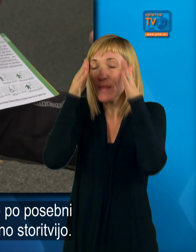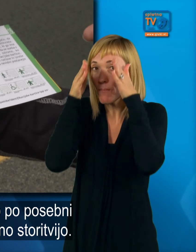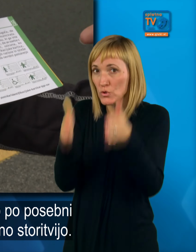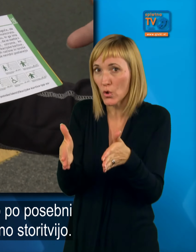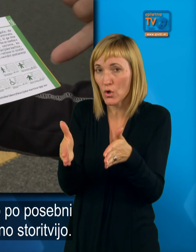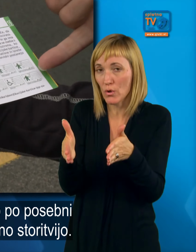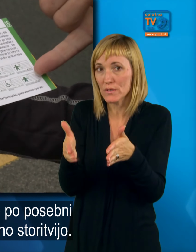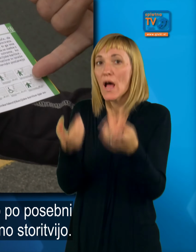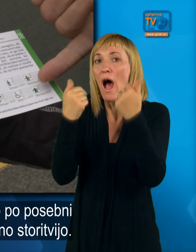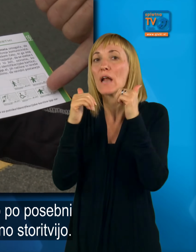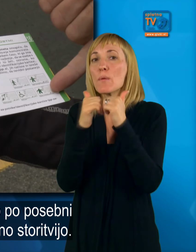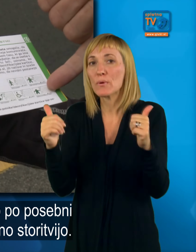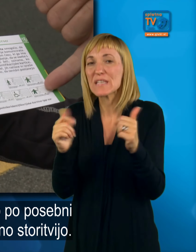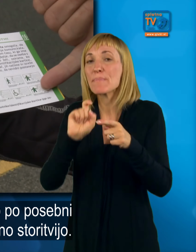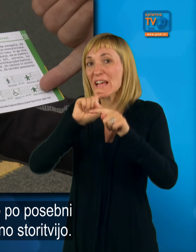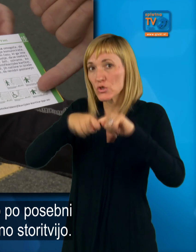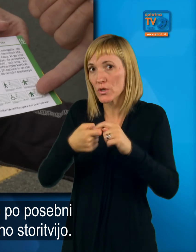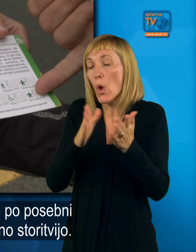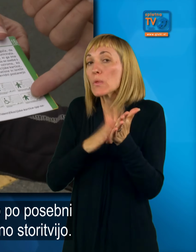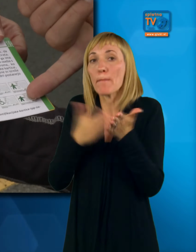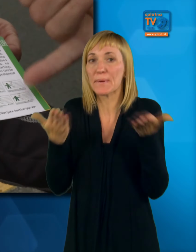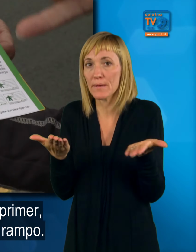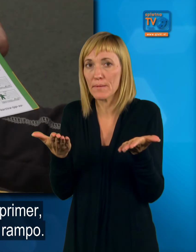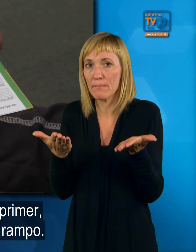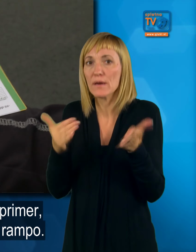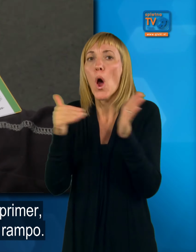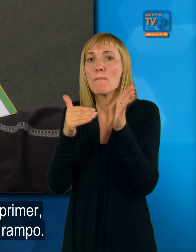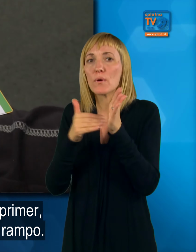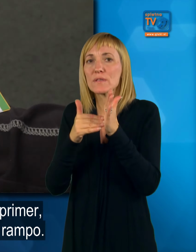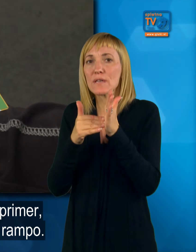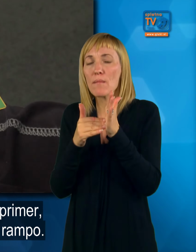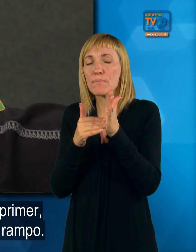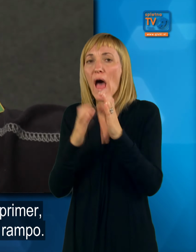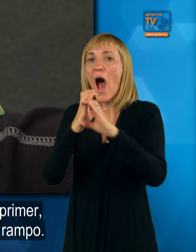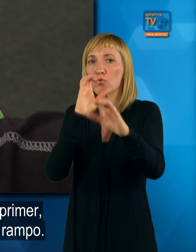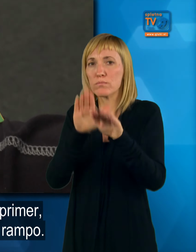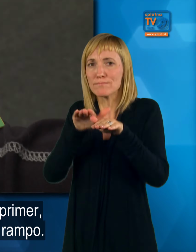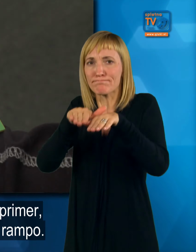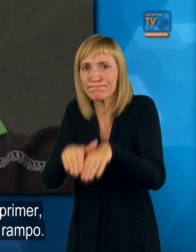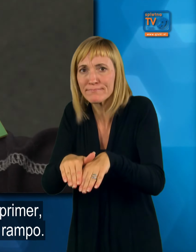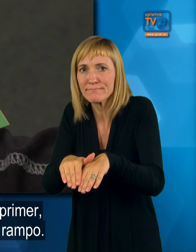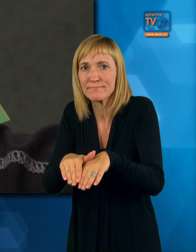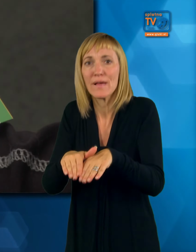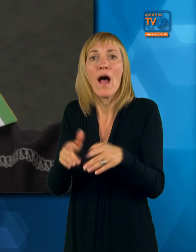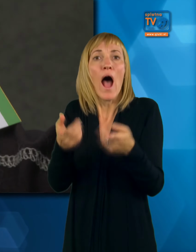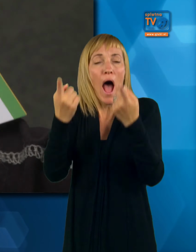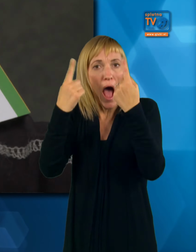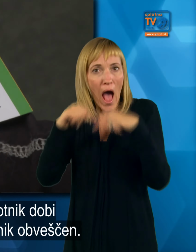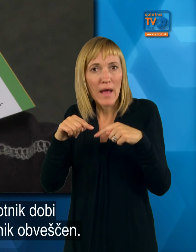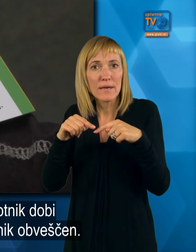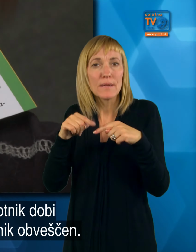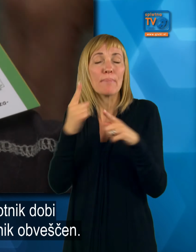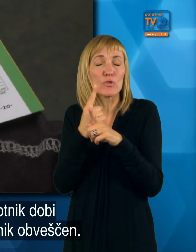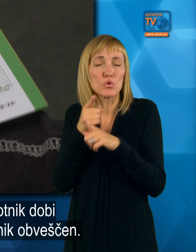posebni pozornosti ali pa posebno storitvijo, ne vem, da treba pač vstopno rampo dol spustiti, in